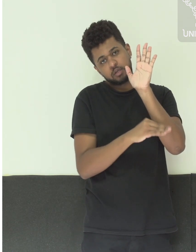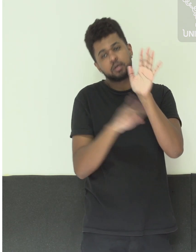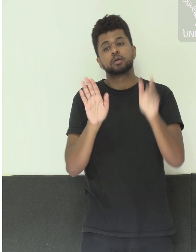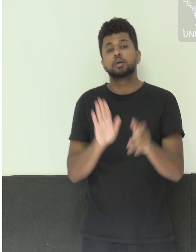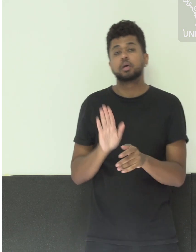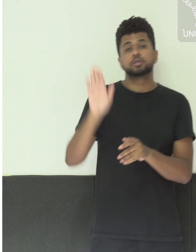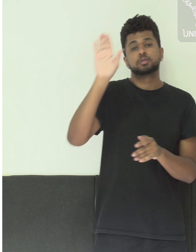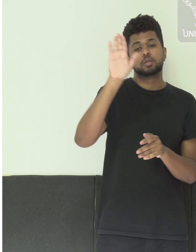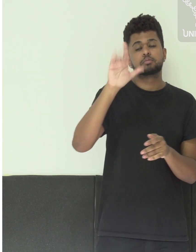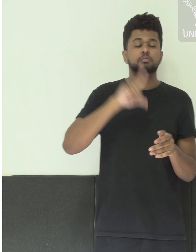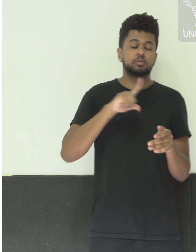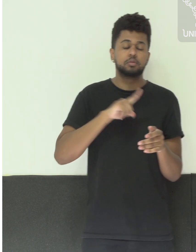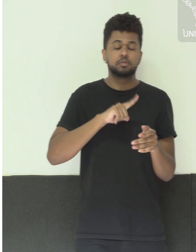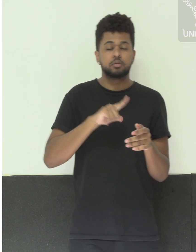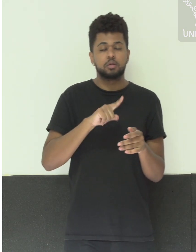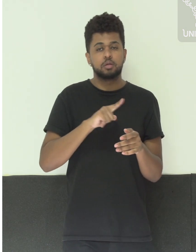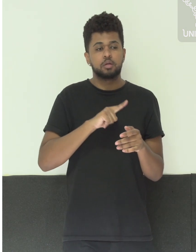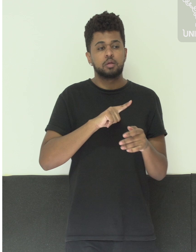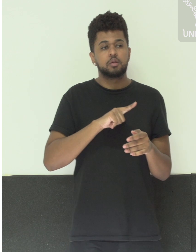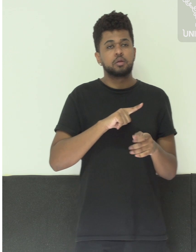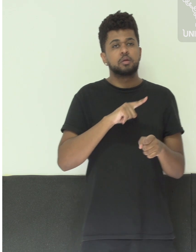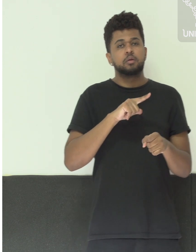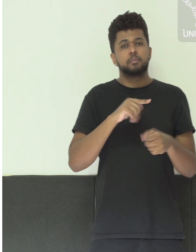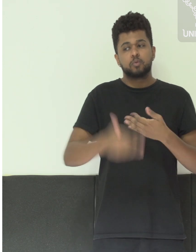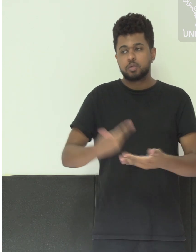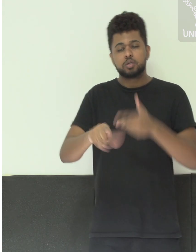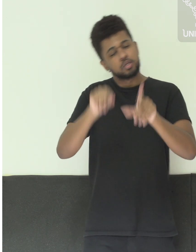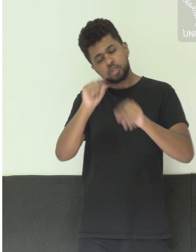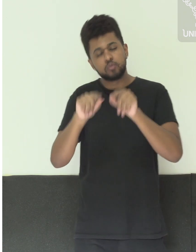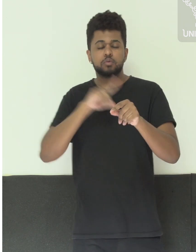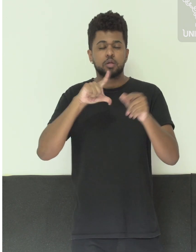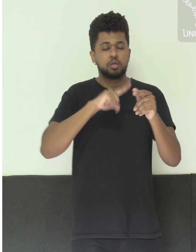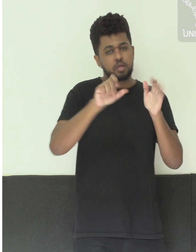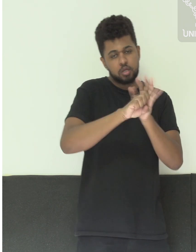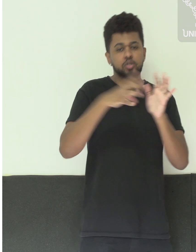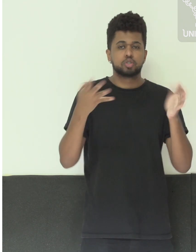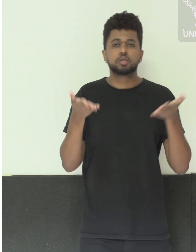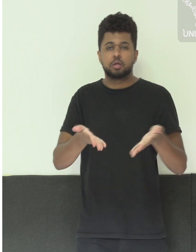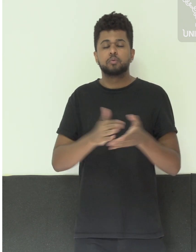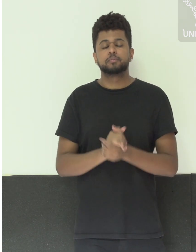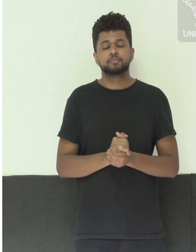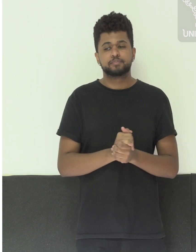para a concorrência no processo seletivo regido pelo presente edital.